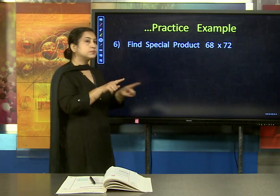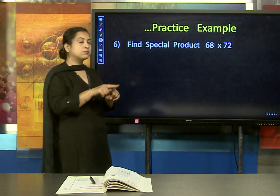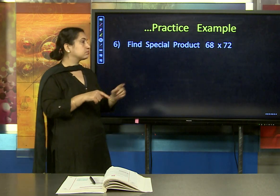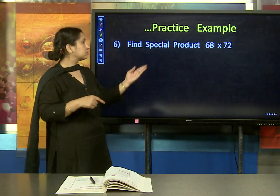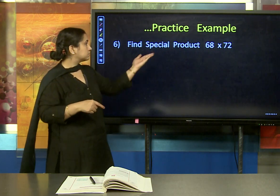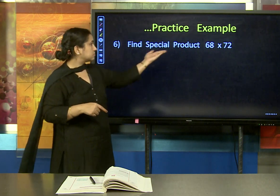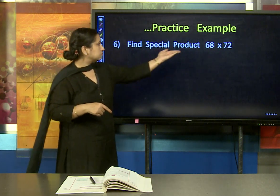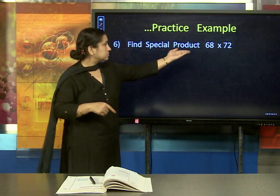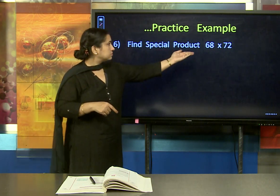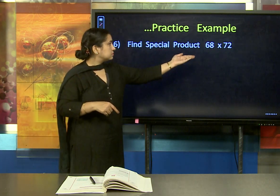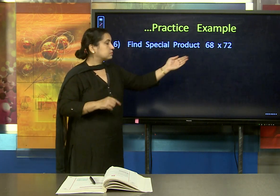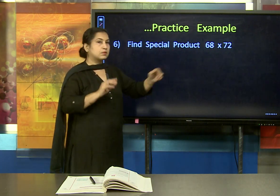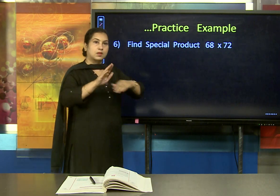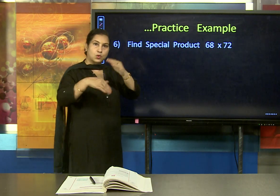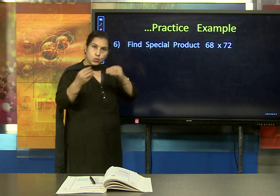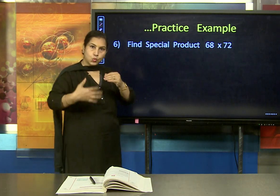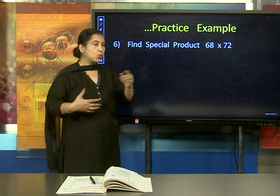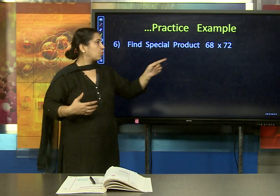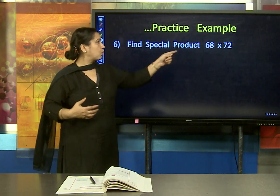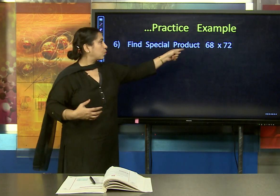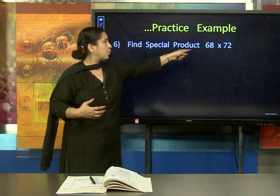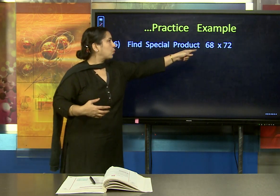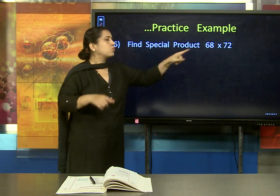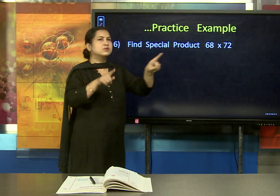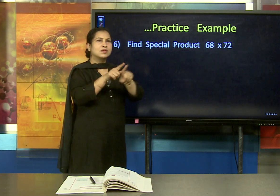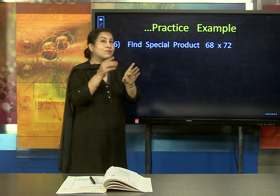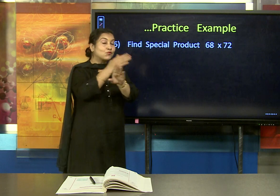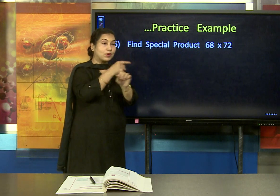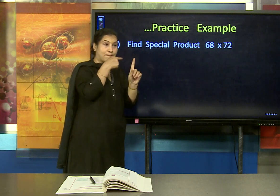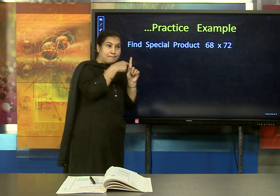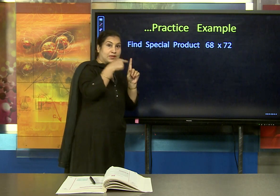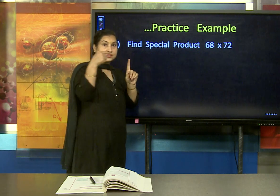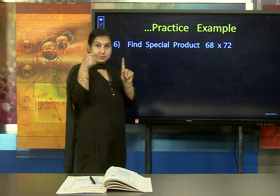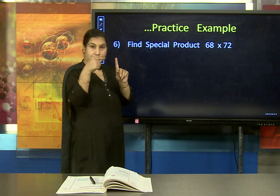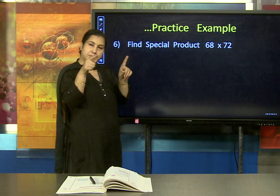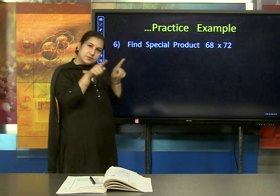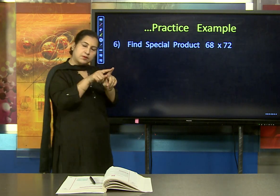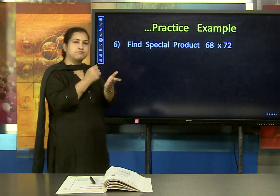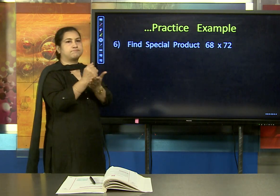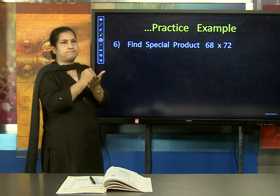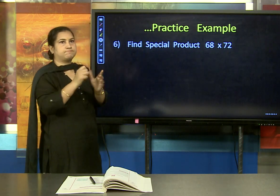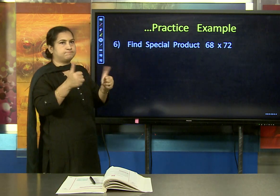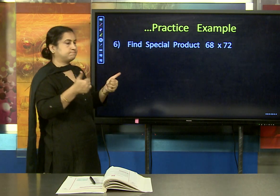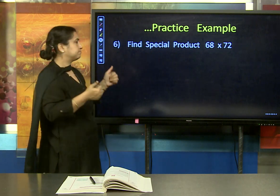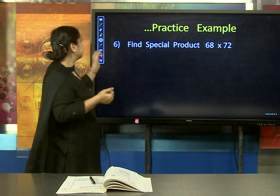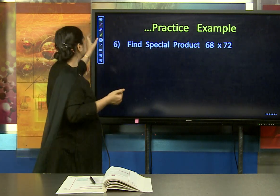अब और अगर देखें तो 68 × 72 इसको हम नए तरीके से कैसे हल करेंगे।